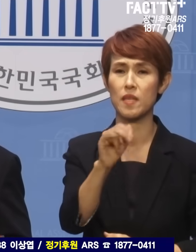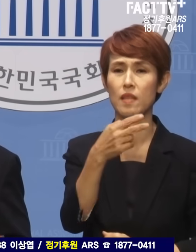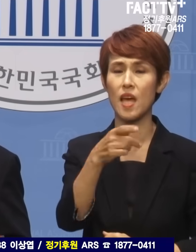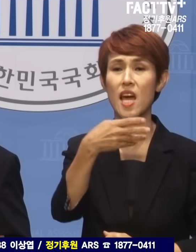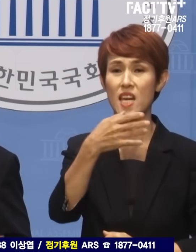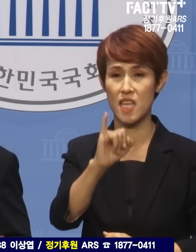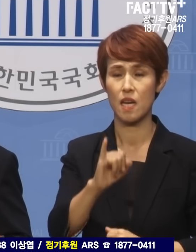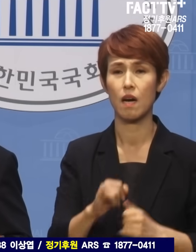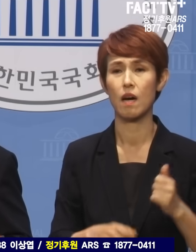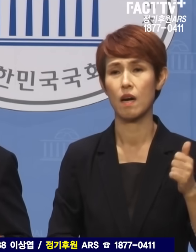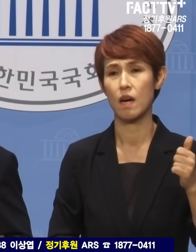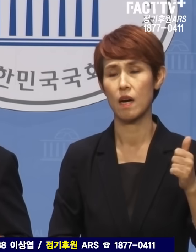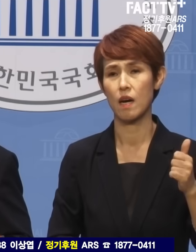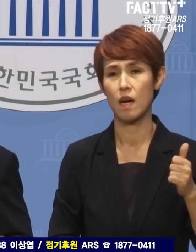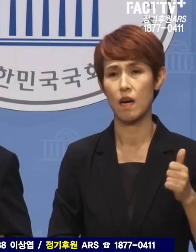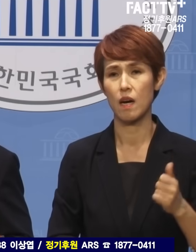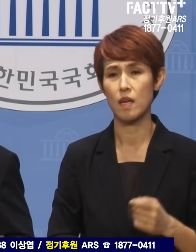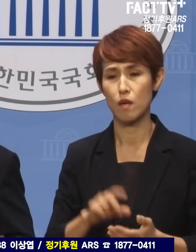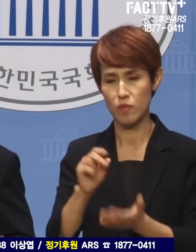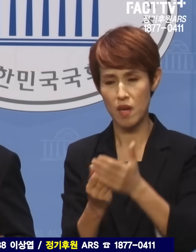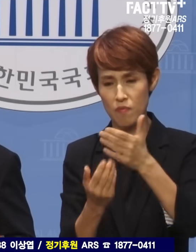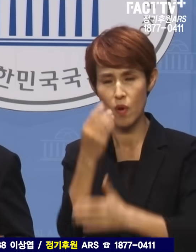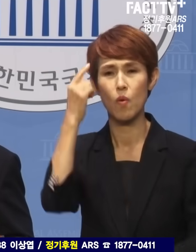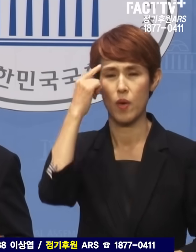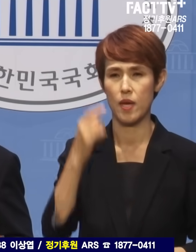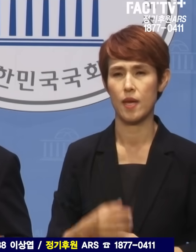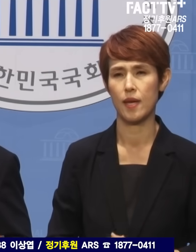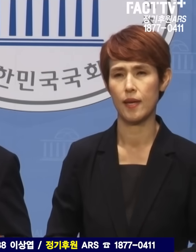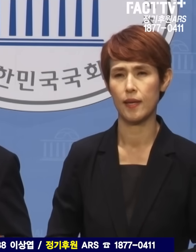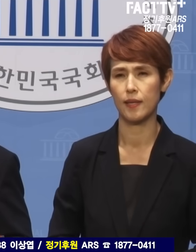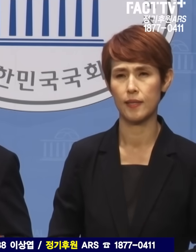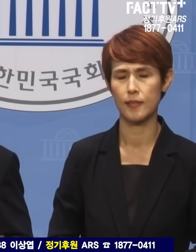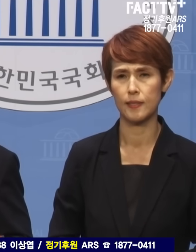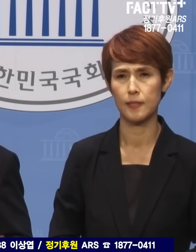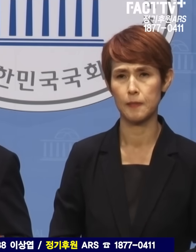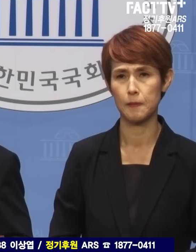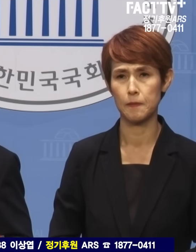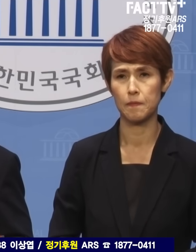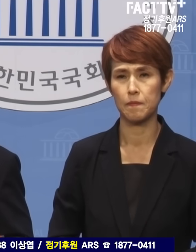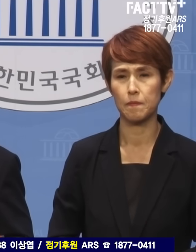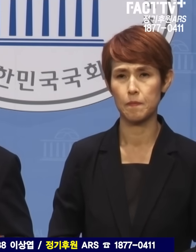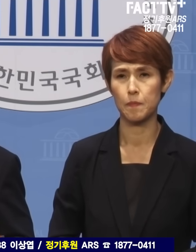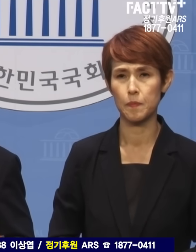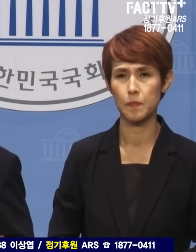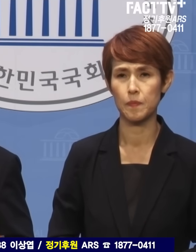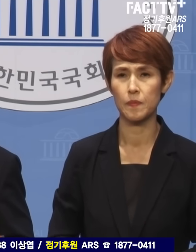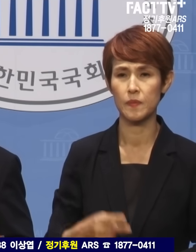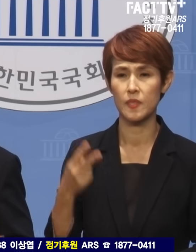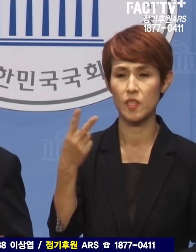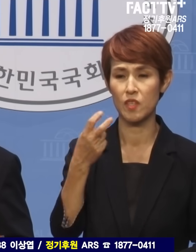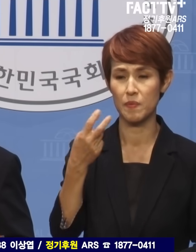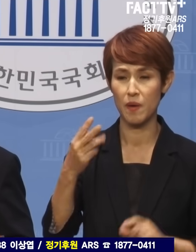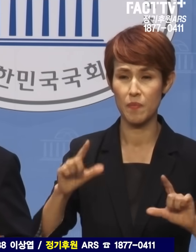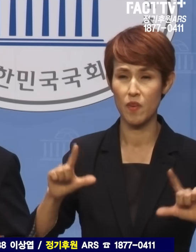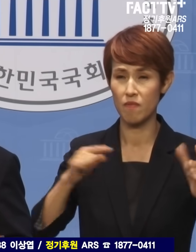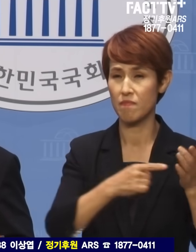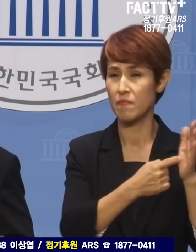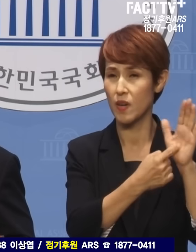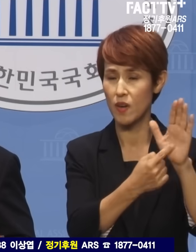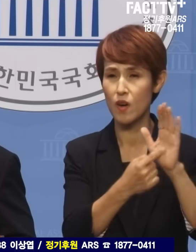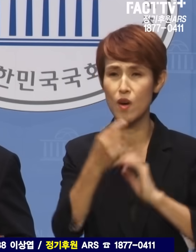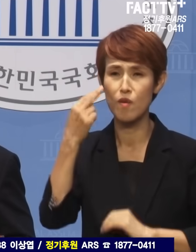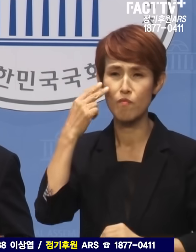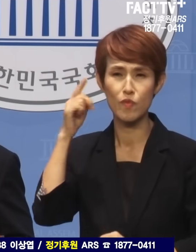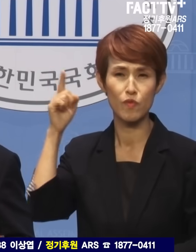이한 일을 당해야 합니까 그것은 바로 다시 말씀드리지만 년 4월 폭로된